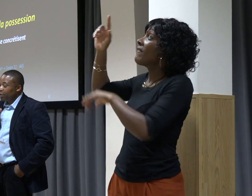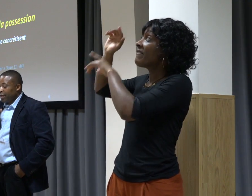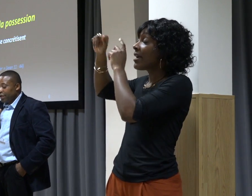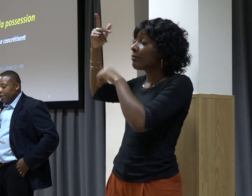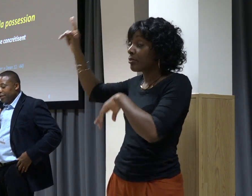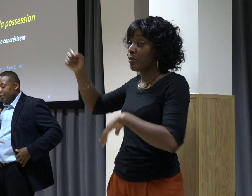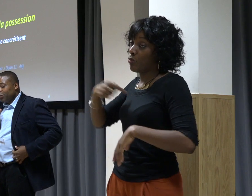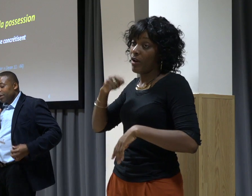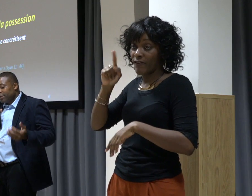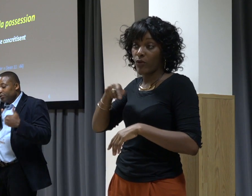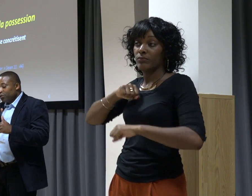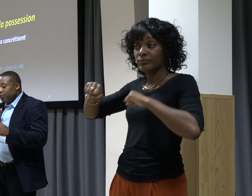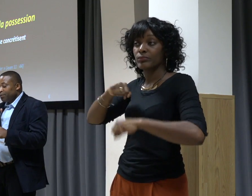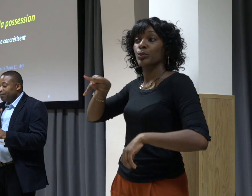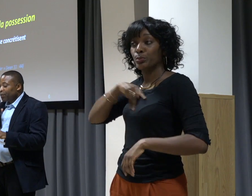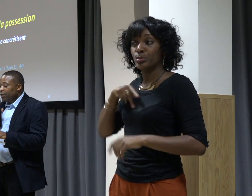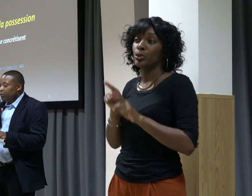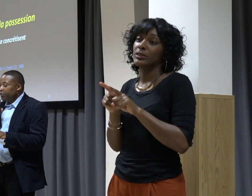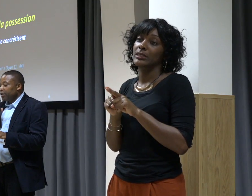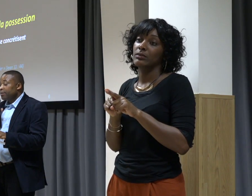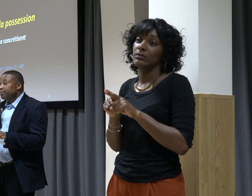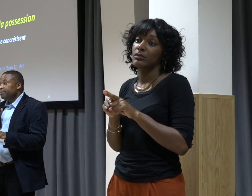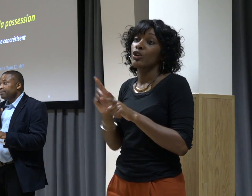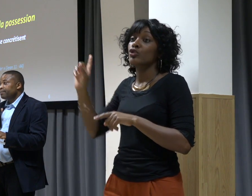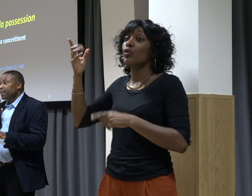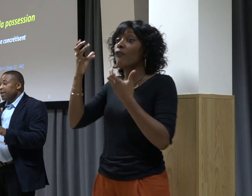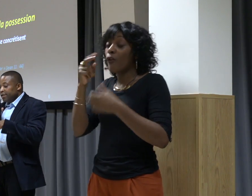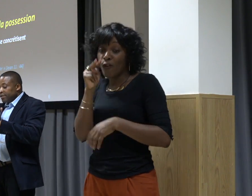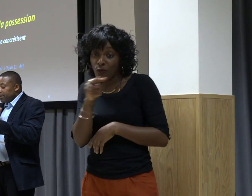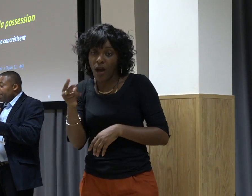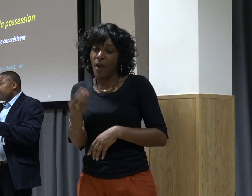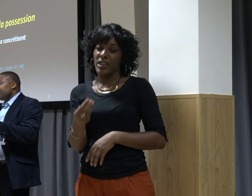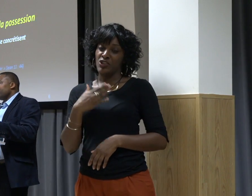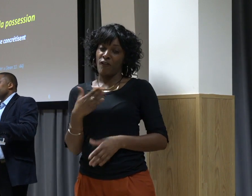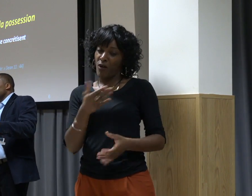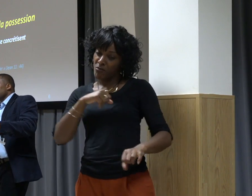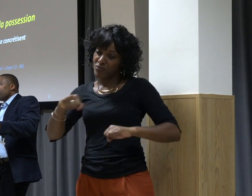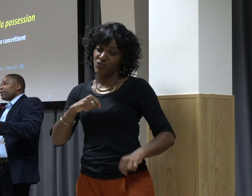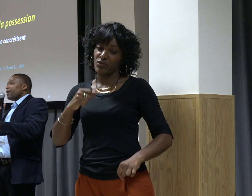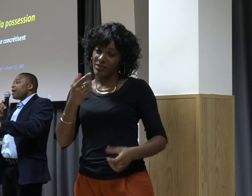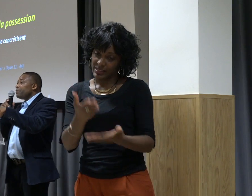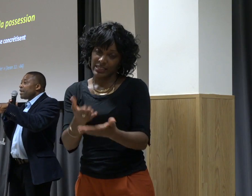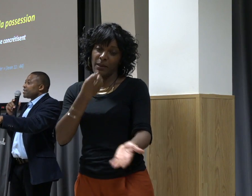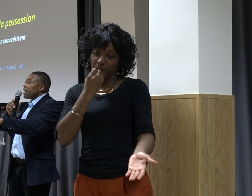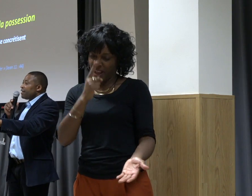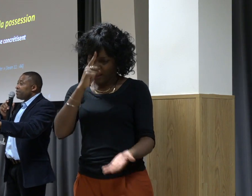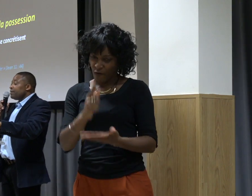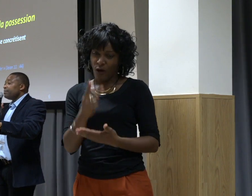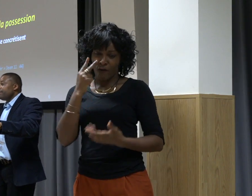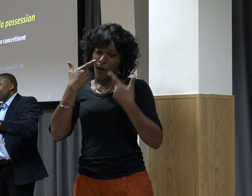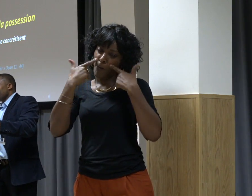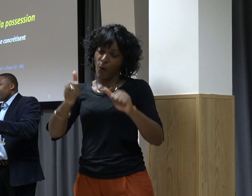qui est de notre ressort, Dieu attend de nous de le faire. Ici, ramener Lazare à la